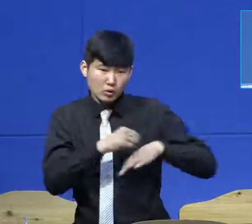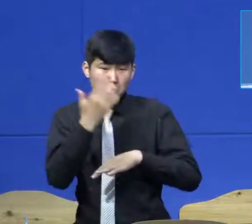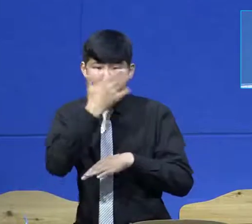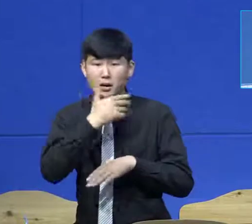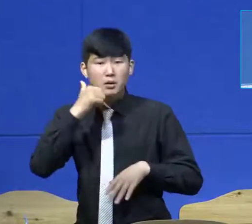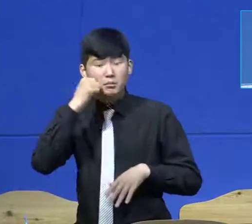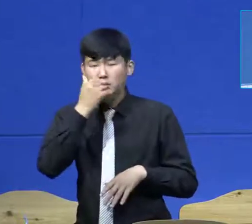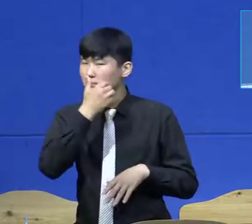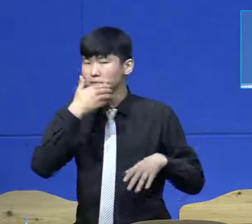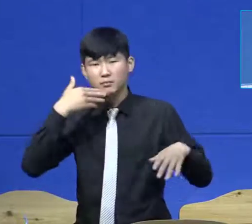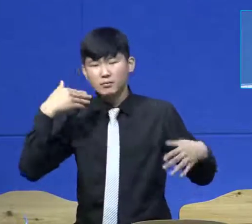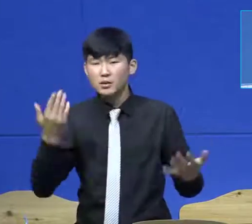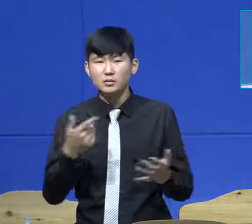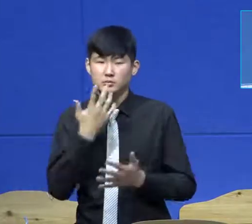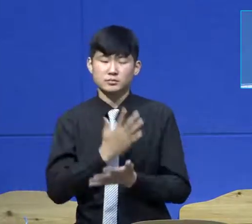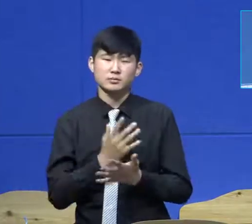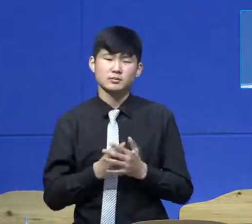гэсэн.